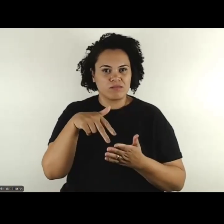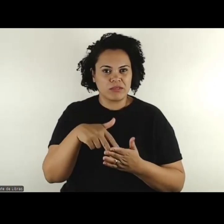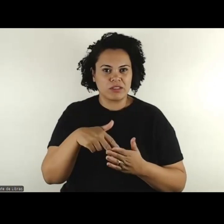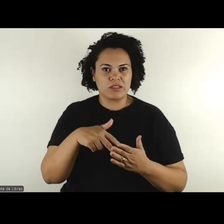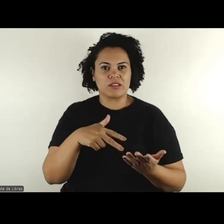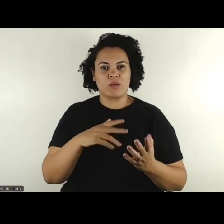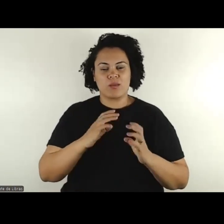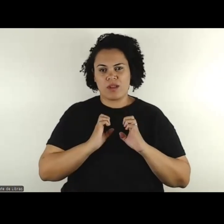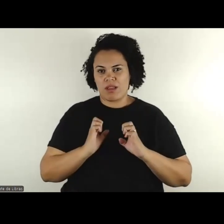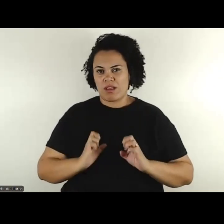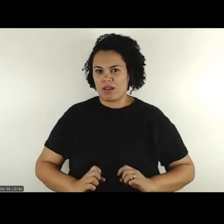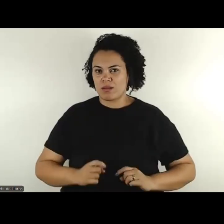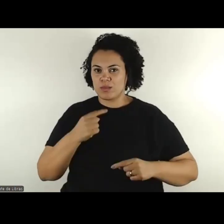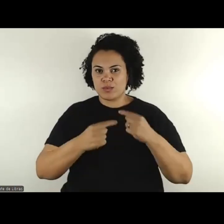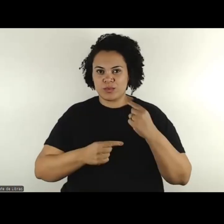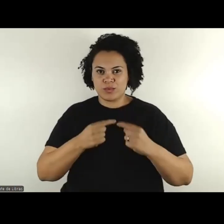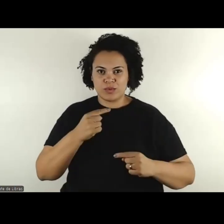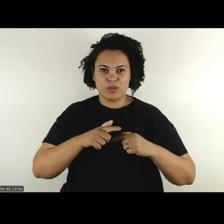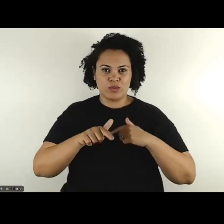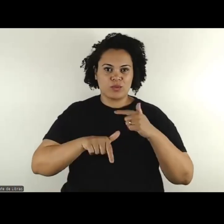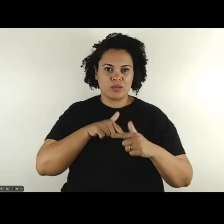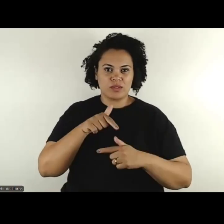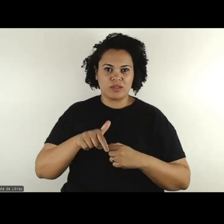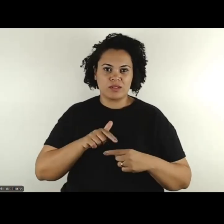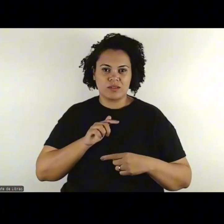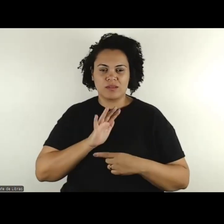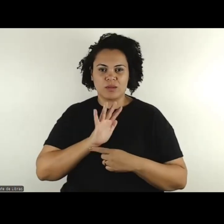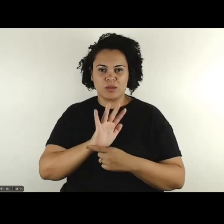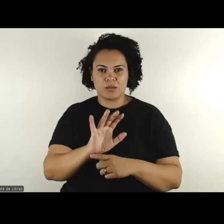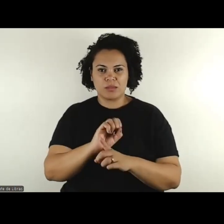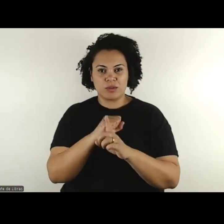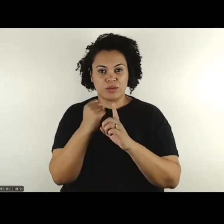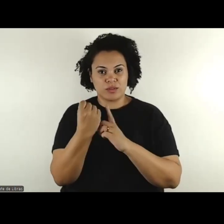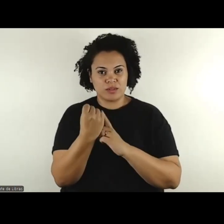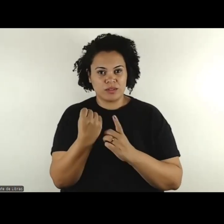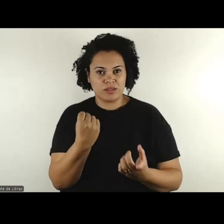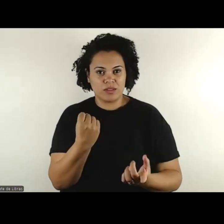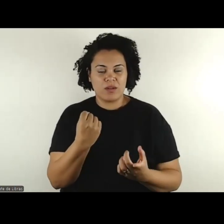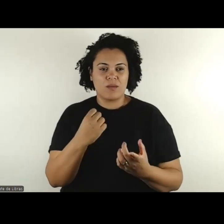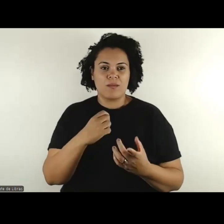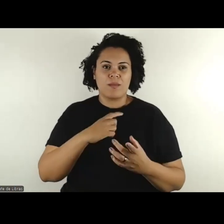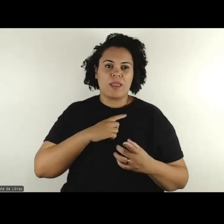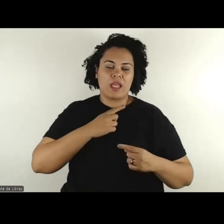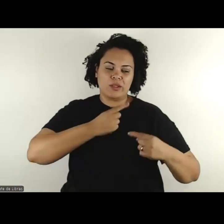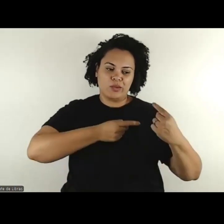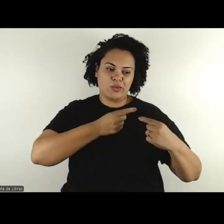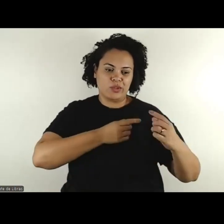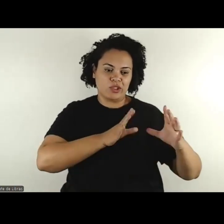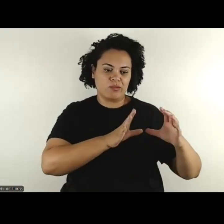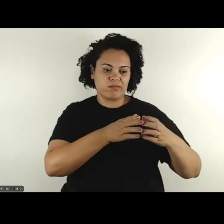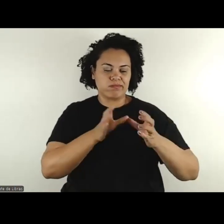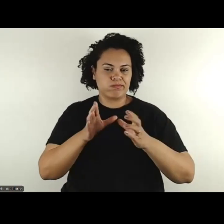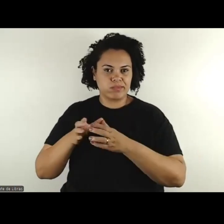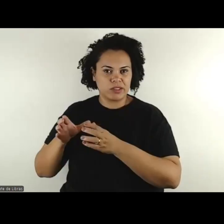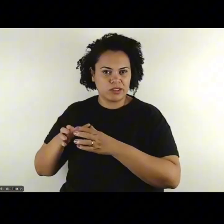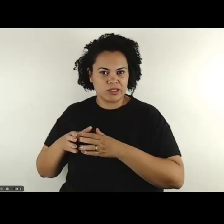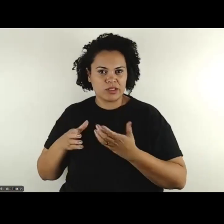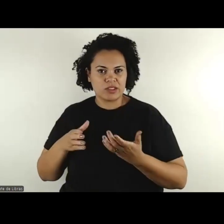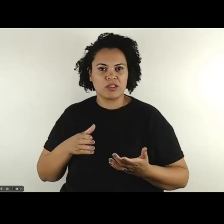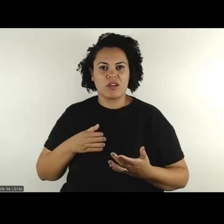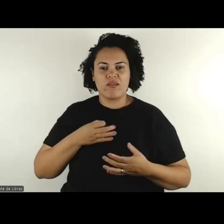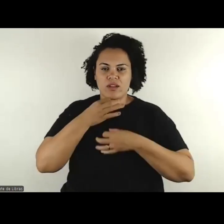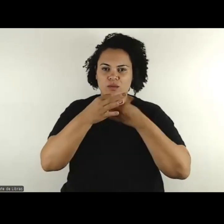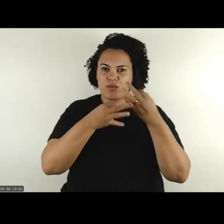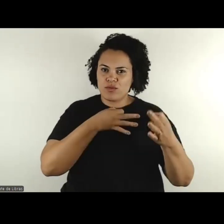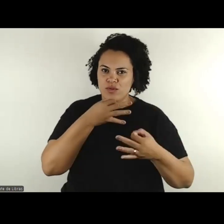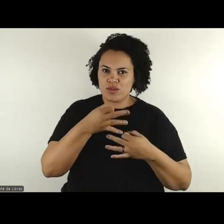Esse tema foi discutido e sugerido nas comissões que estão participando dessa atividade